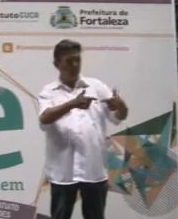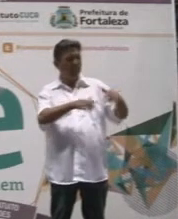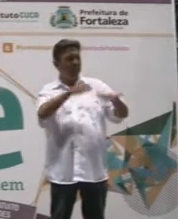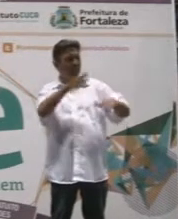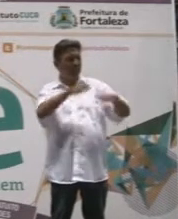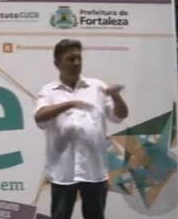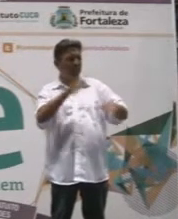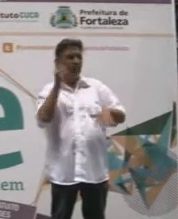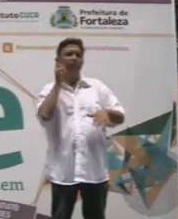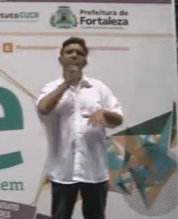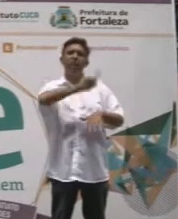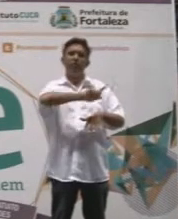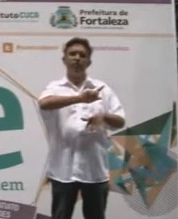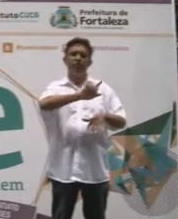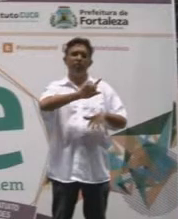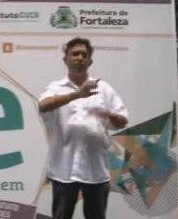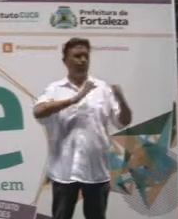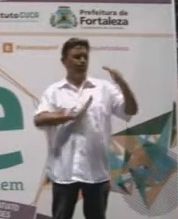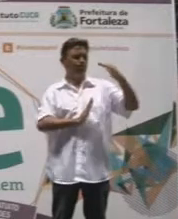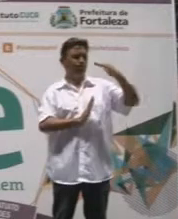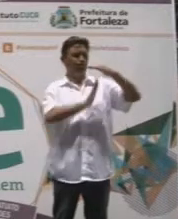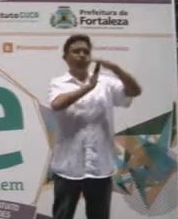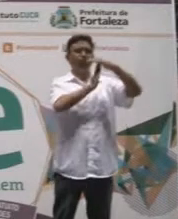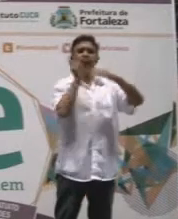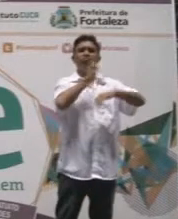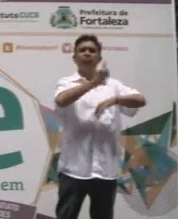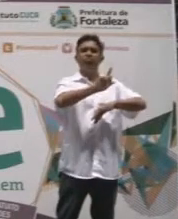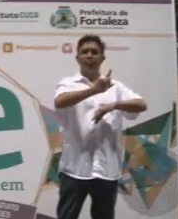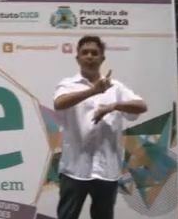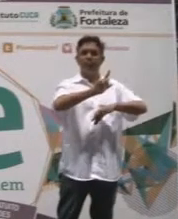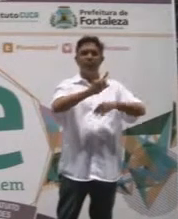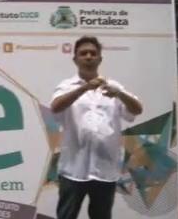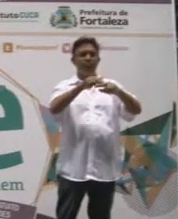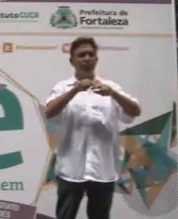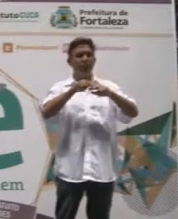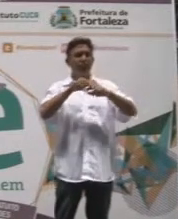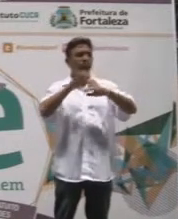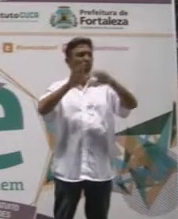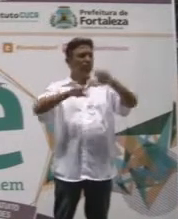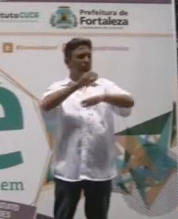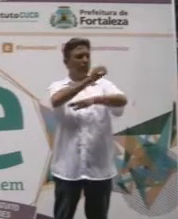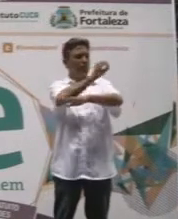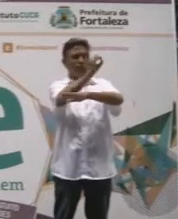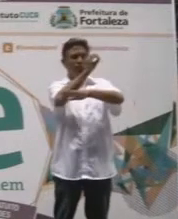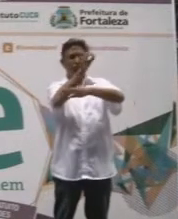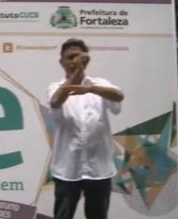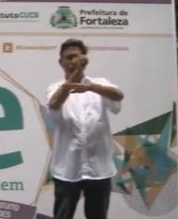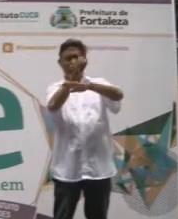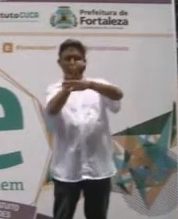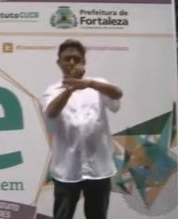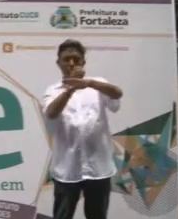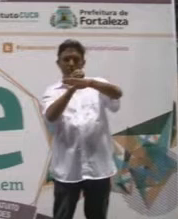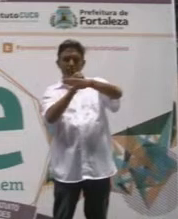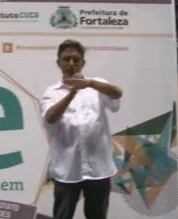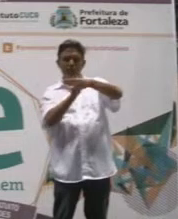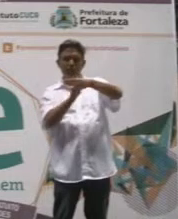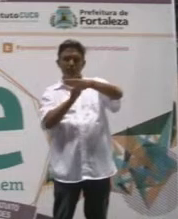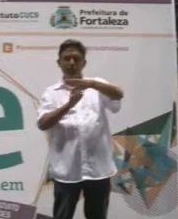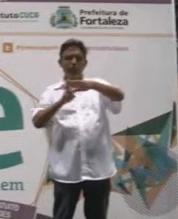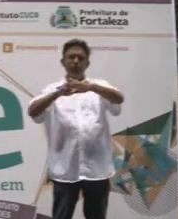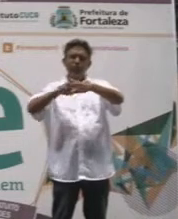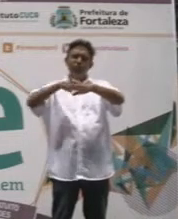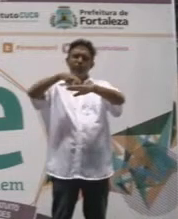muito mais do que sua capacidade permite. Por isso, quando o sol se põe, ajoelha-se